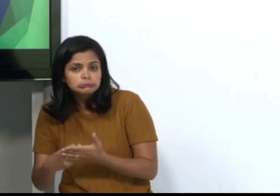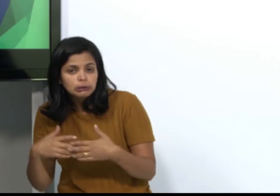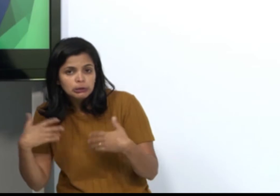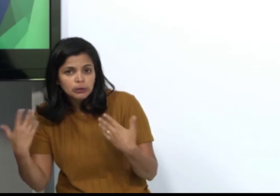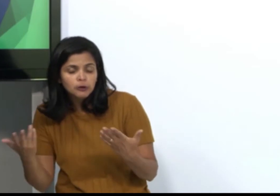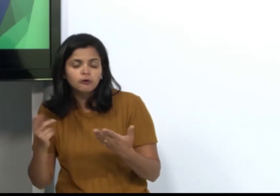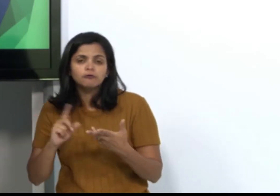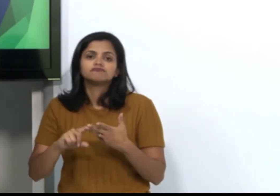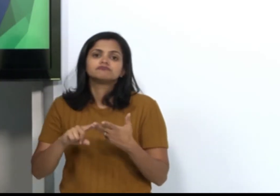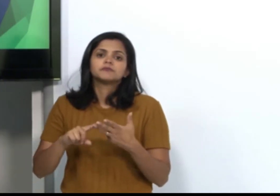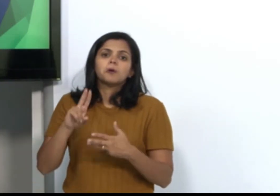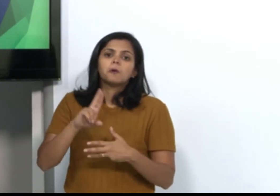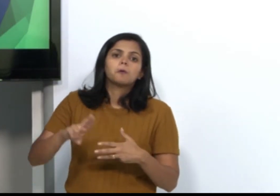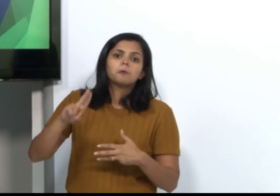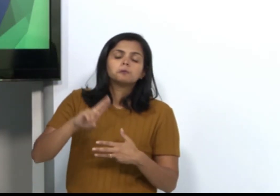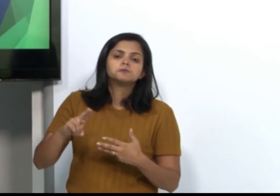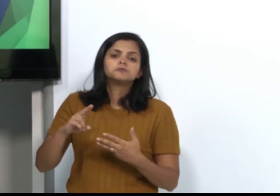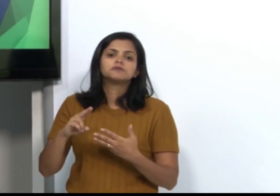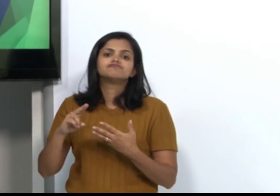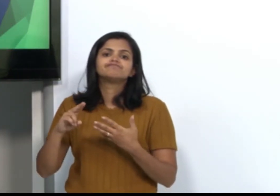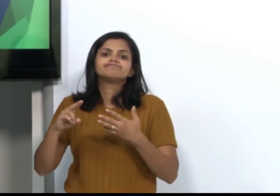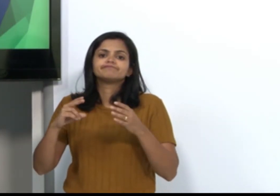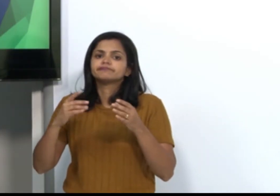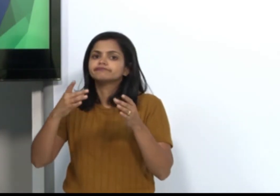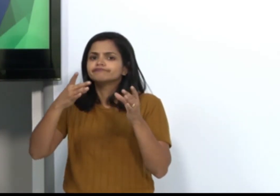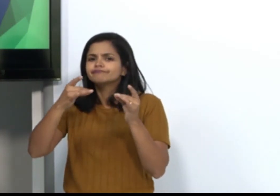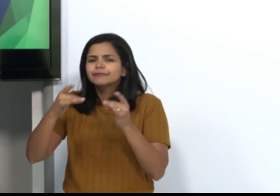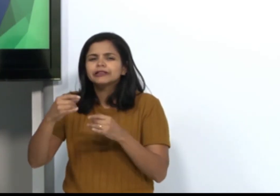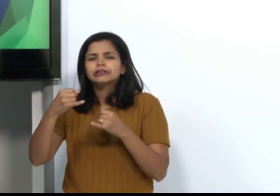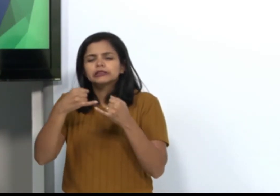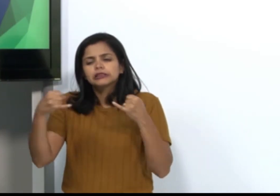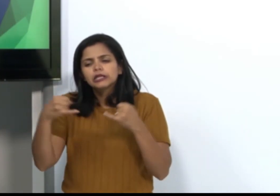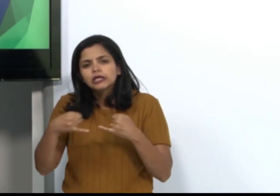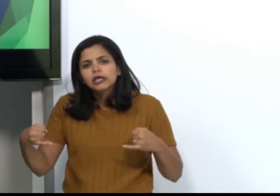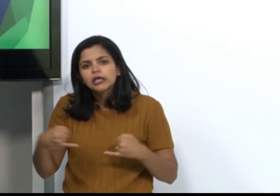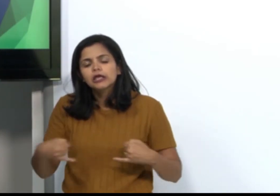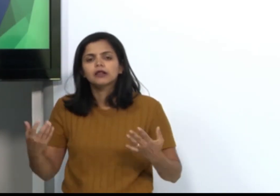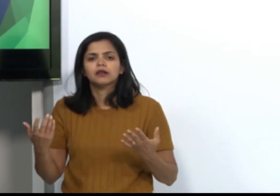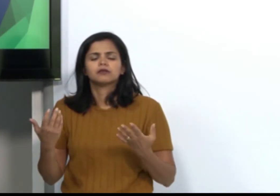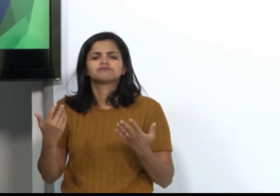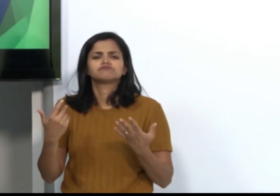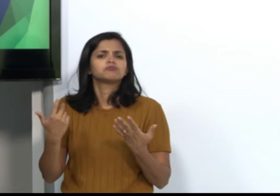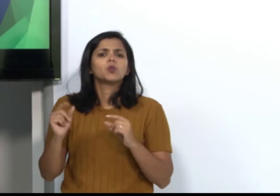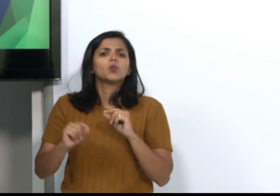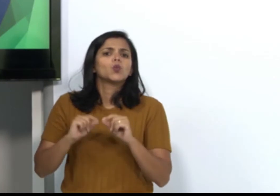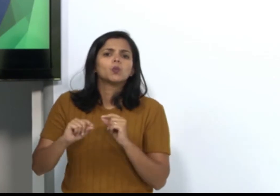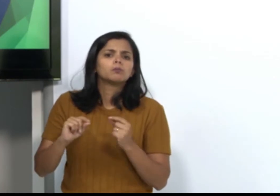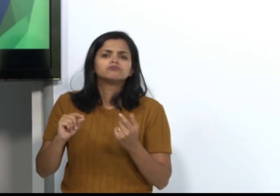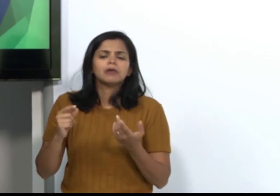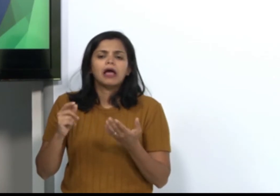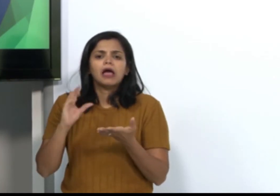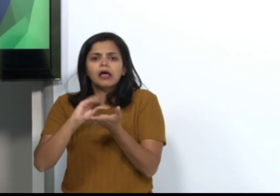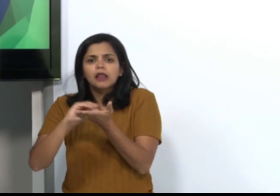A colocação de palavras, tradução, como utilizá-lo, trilhas,